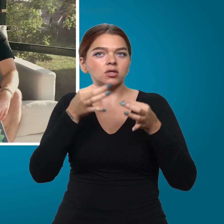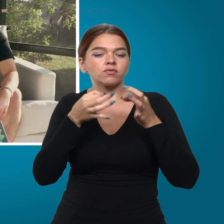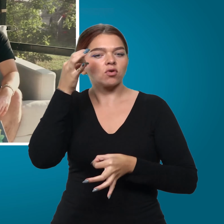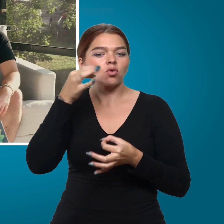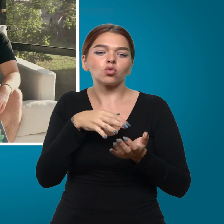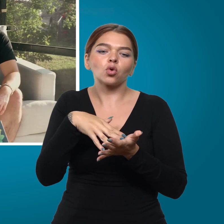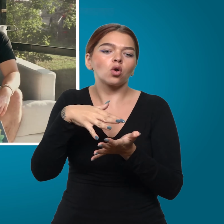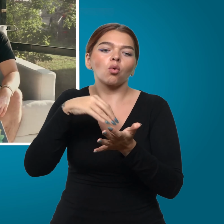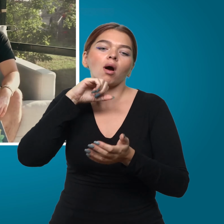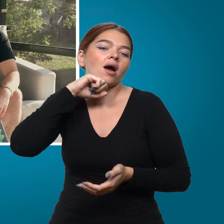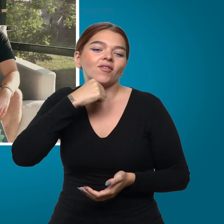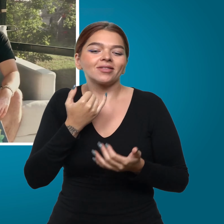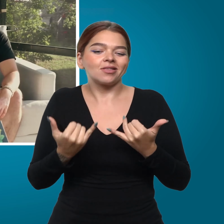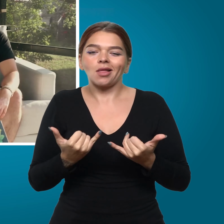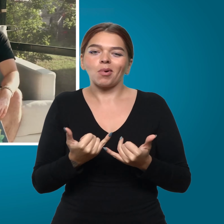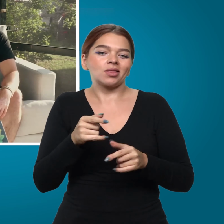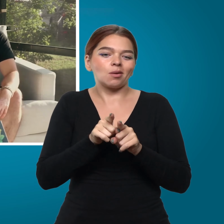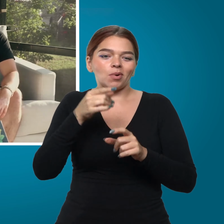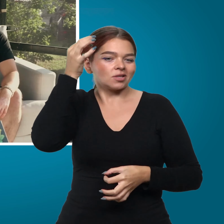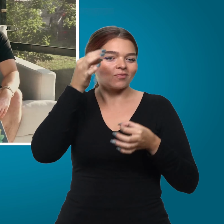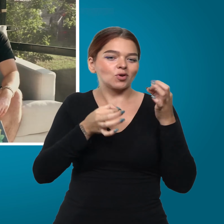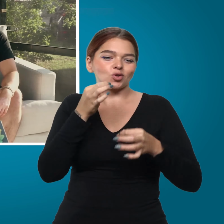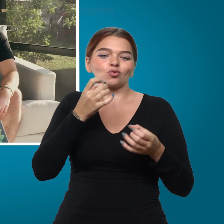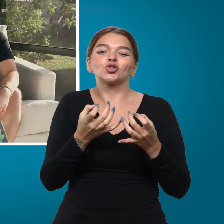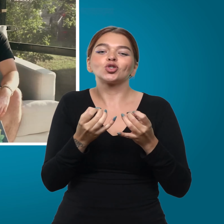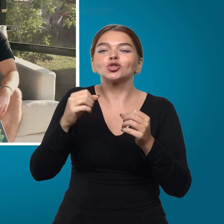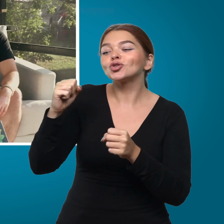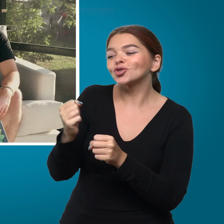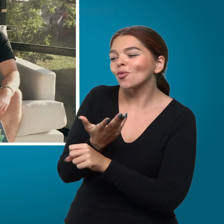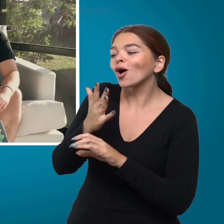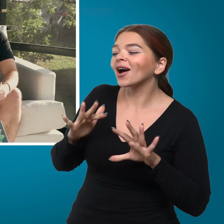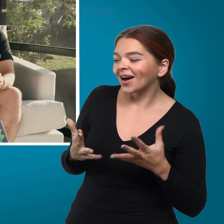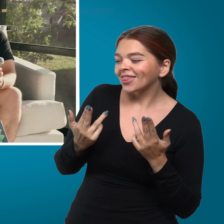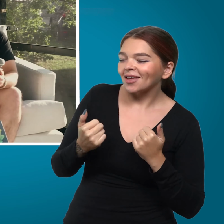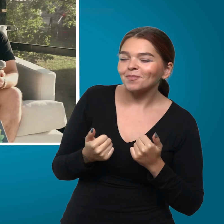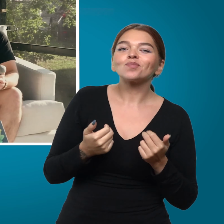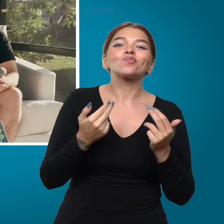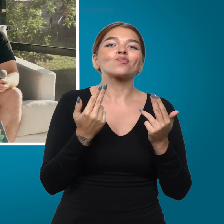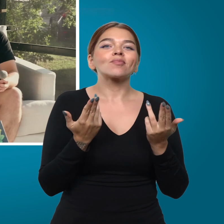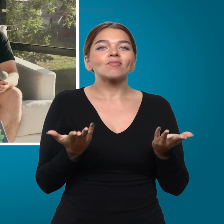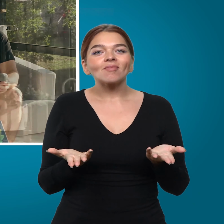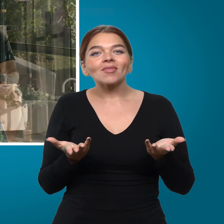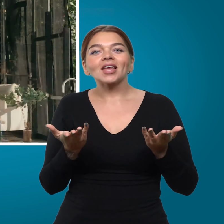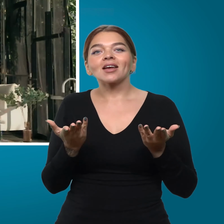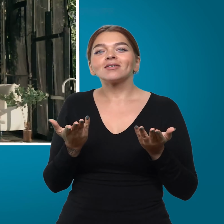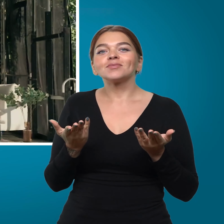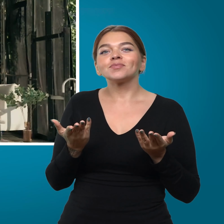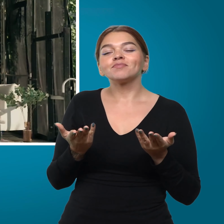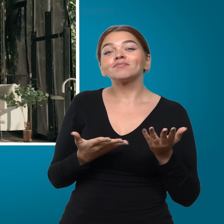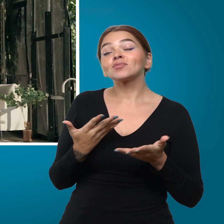bet aš dar iki šiol kartais pasvarstau, ką aš dar norėčiau veikti gyvenime. Ką dar išmokti, ar